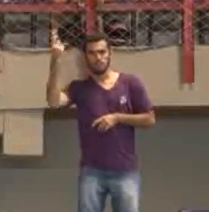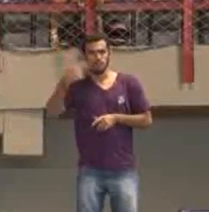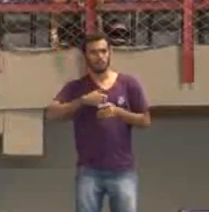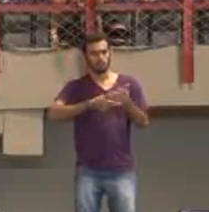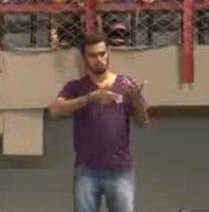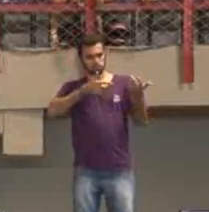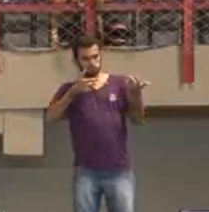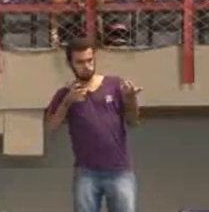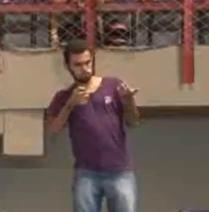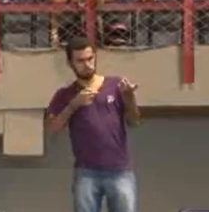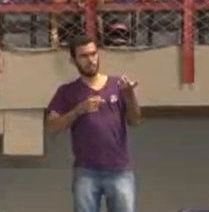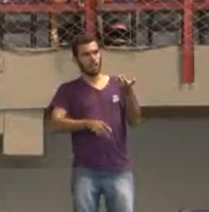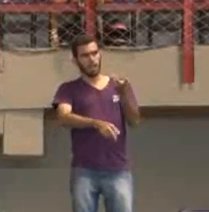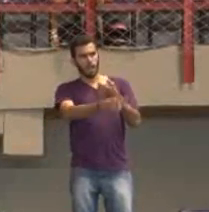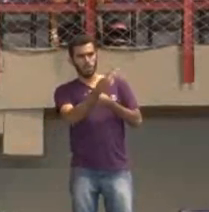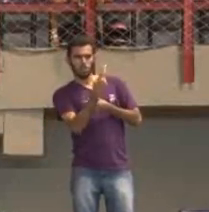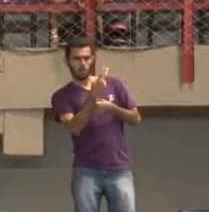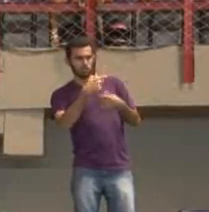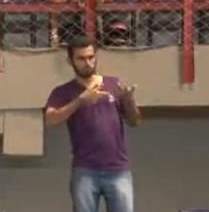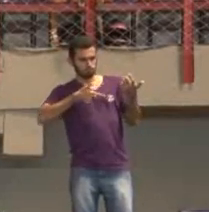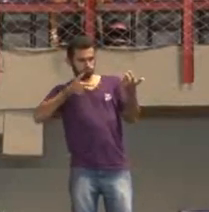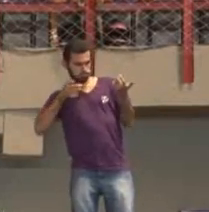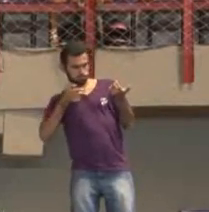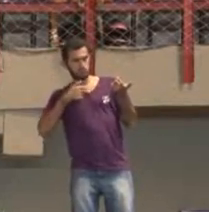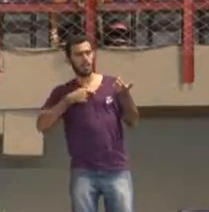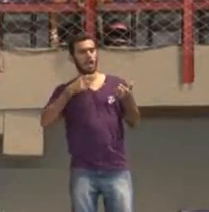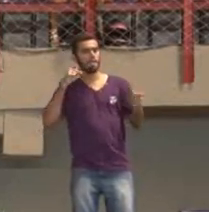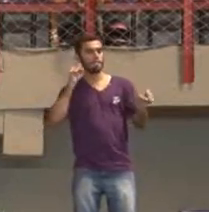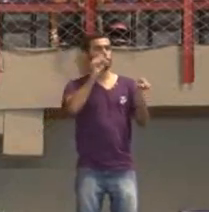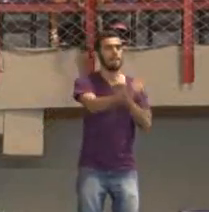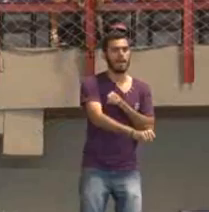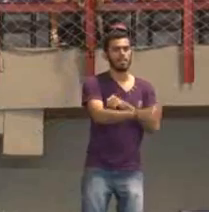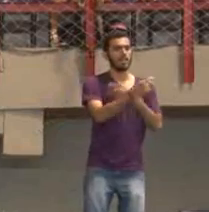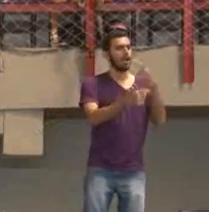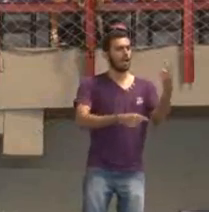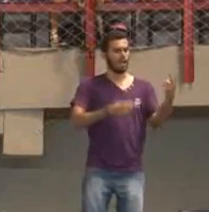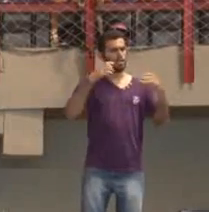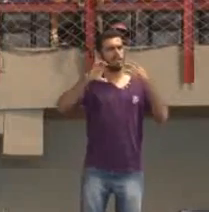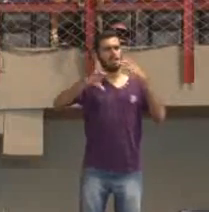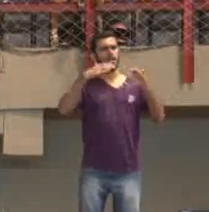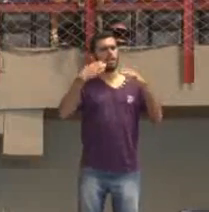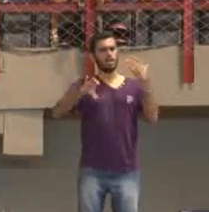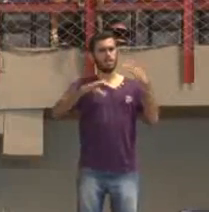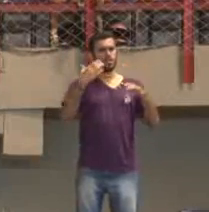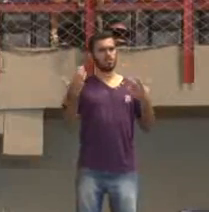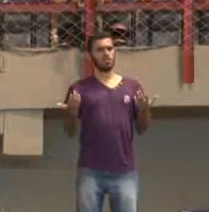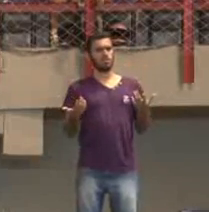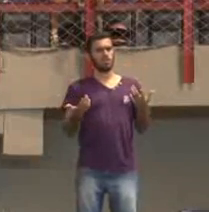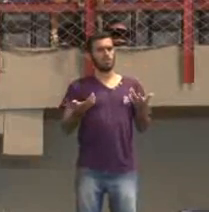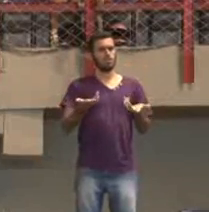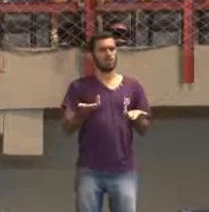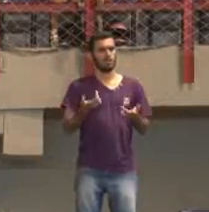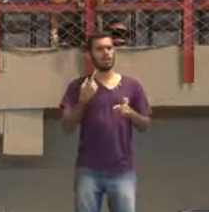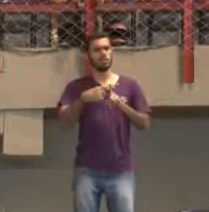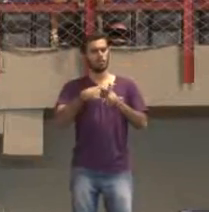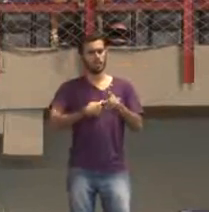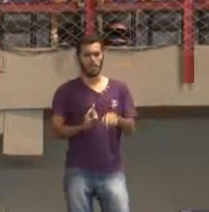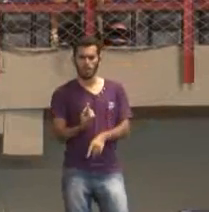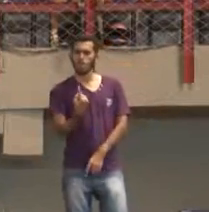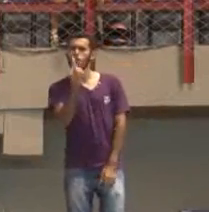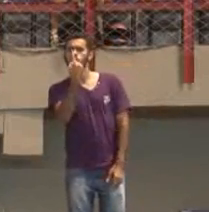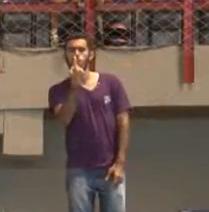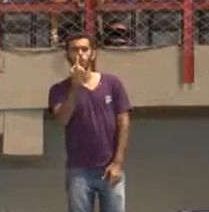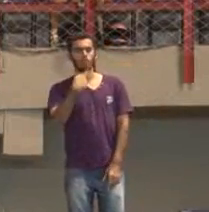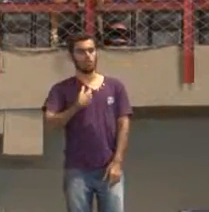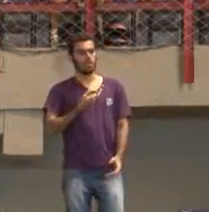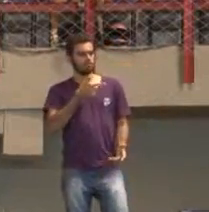para quê? Para matar a dupla sertaneja. De um tiro só, você dá fim nessas criaturas que